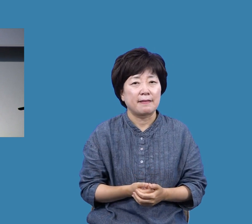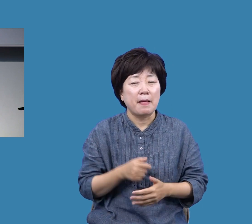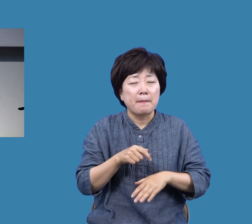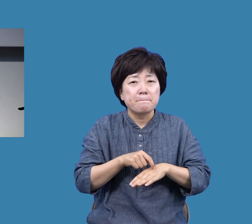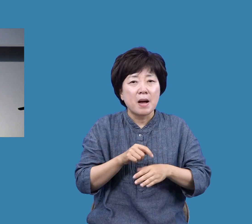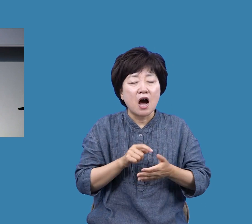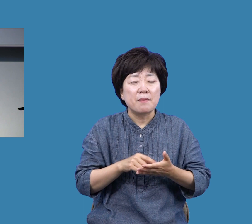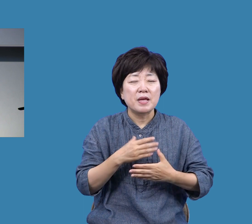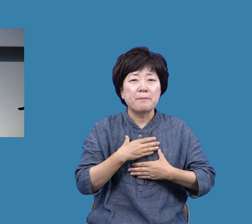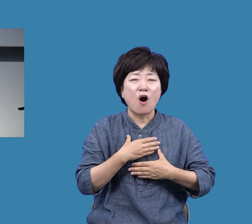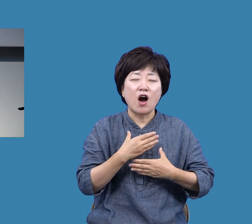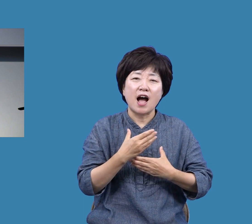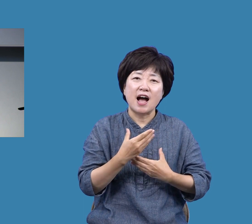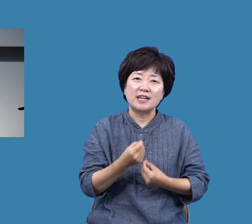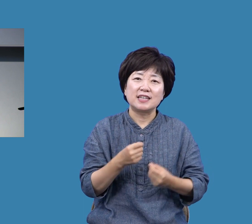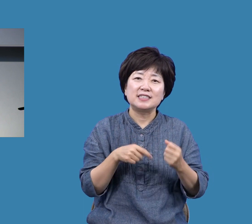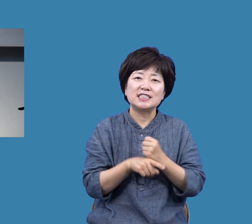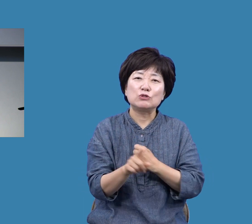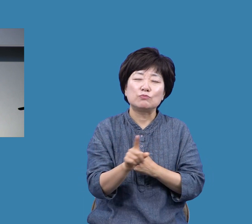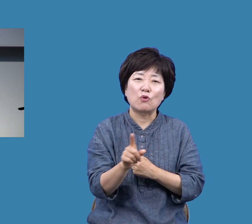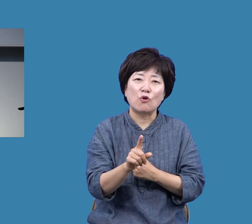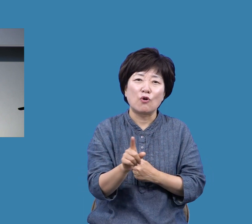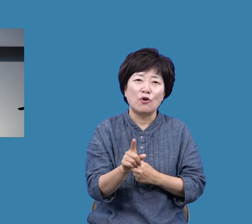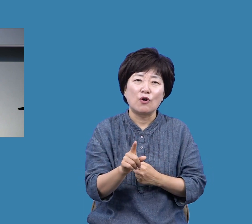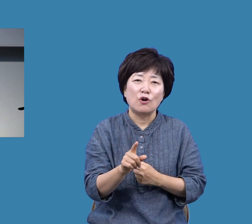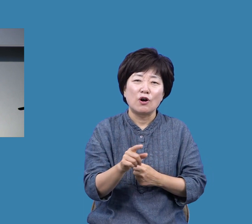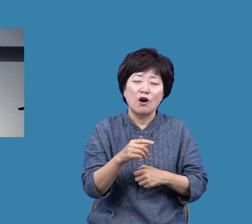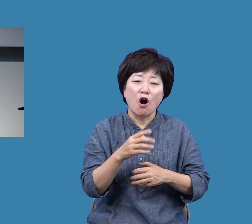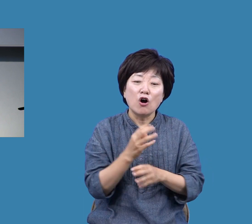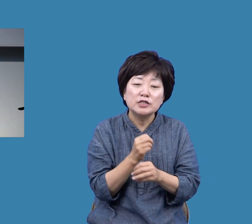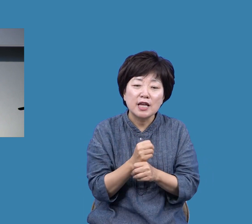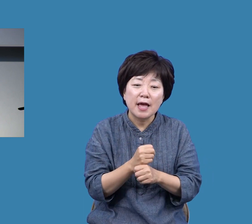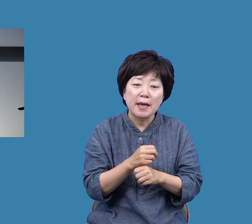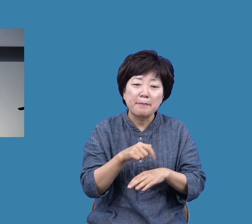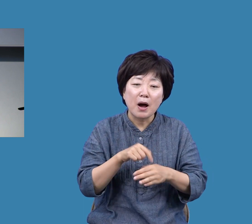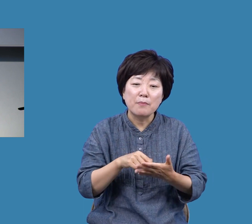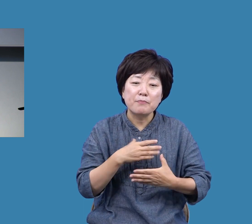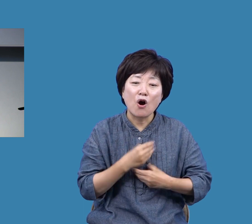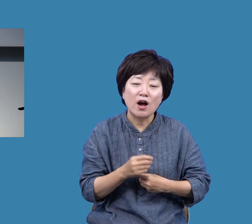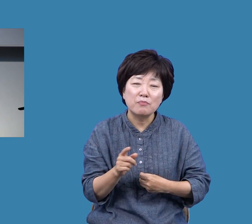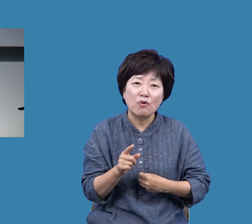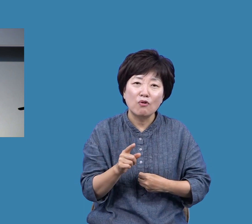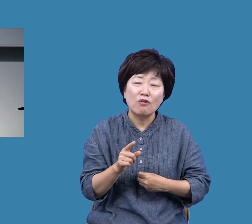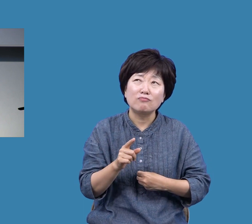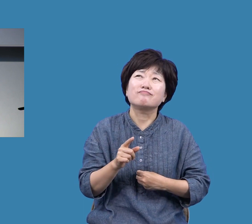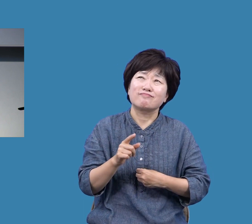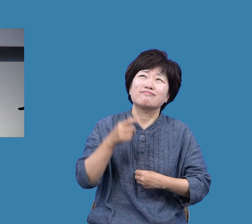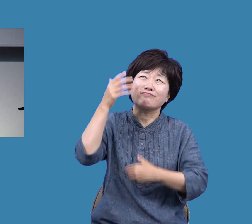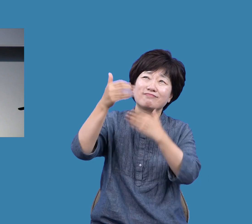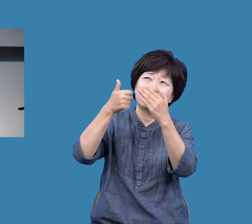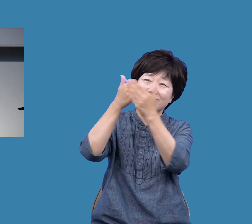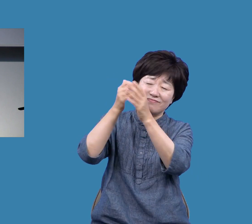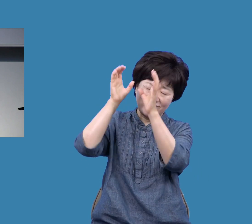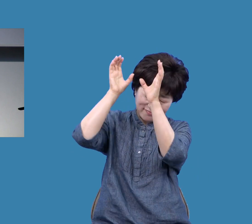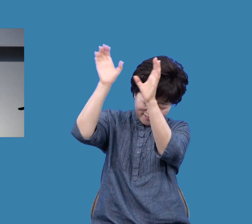마음이 언제 평안해지는 줄 아세요? 뭐 하나님이 하시겠지. 이때 평안해지는 거야.